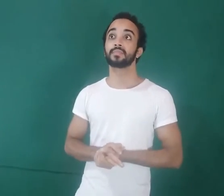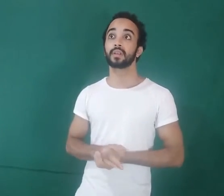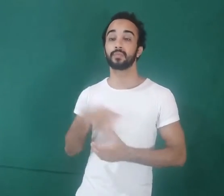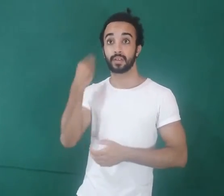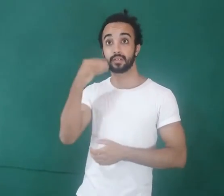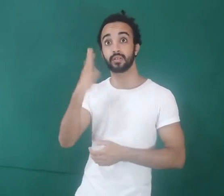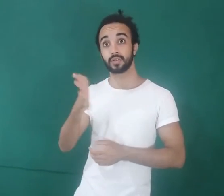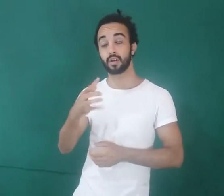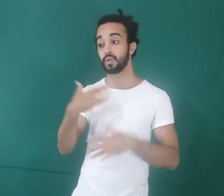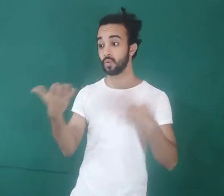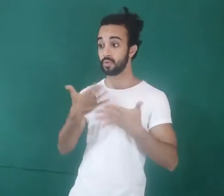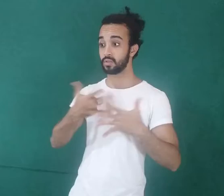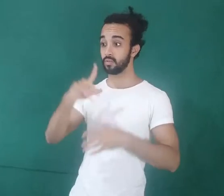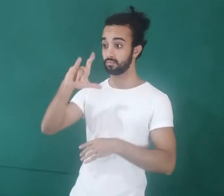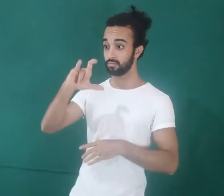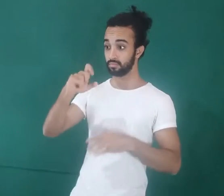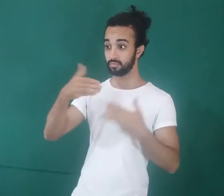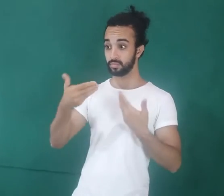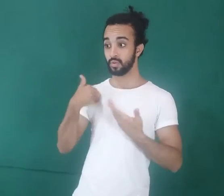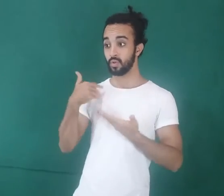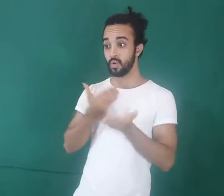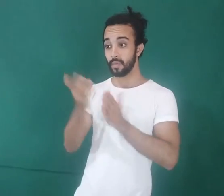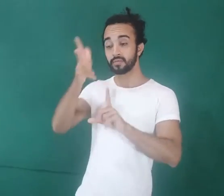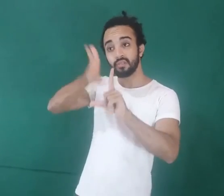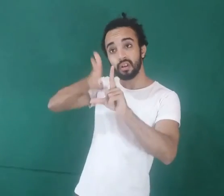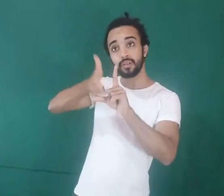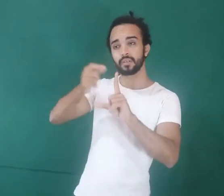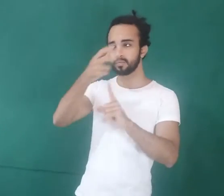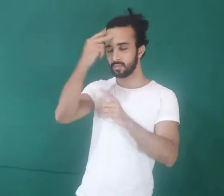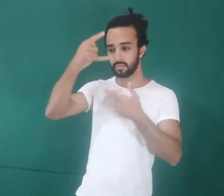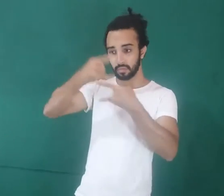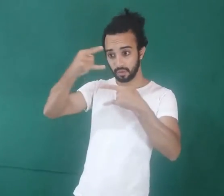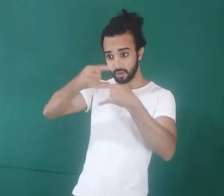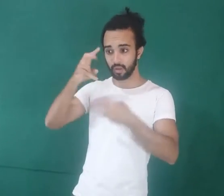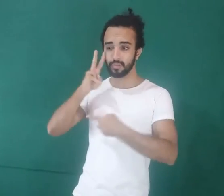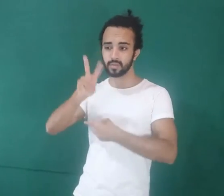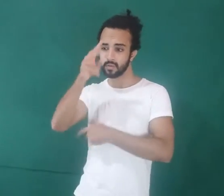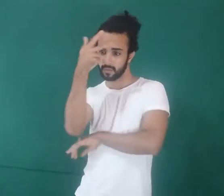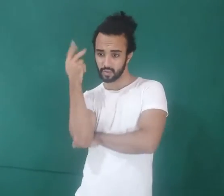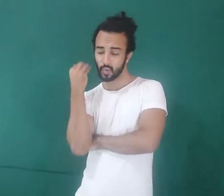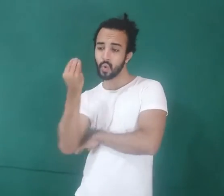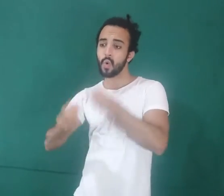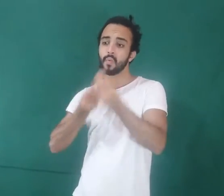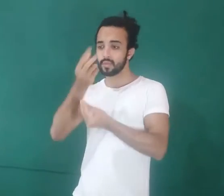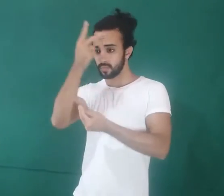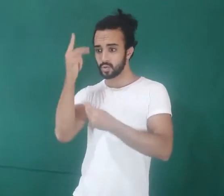live e ter pessoas assistindo essa live e ficar, o que eu faço com esse engajamento? O que eu quero levar para essas pessoas? Então eu queria usar a live